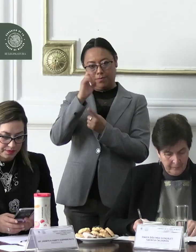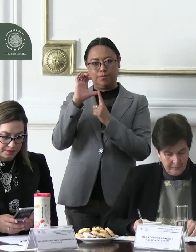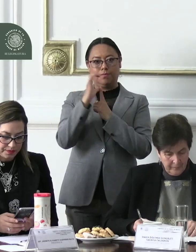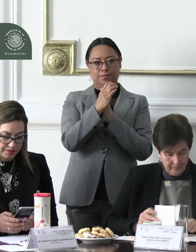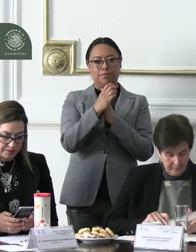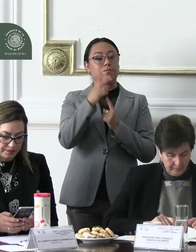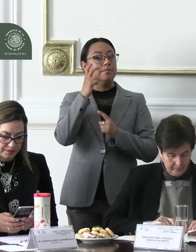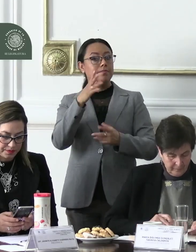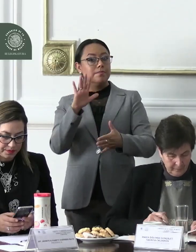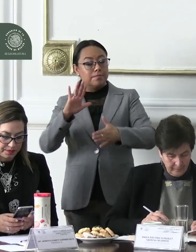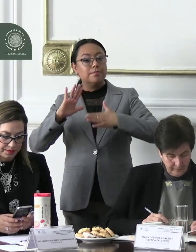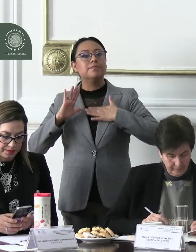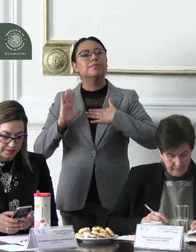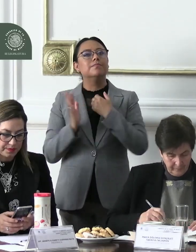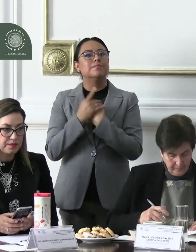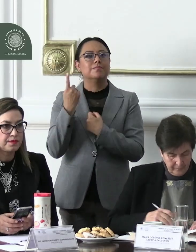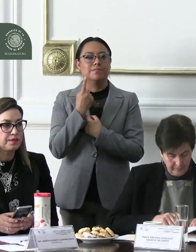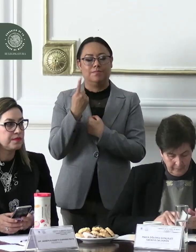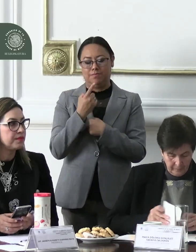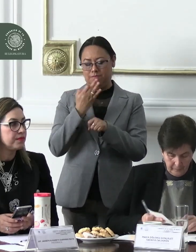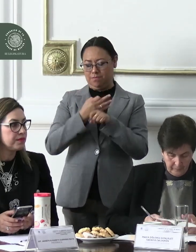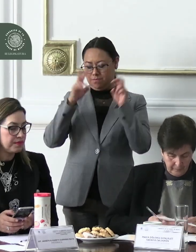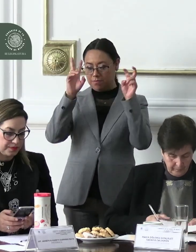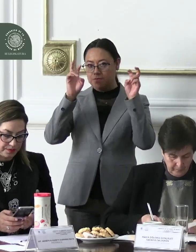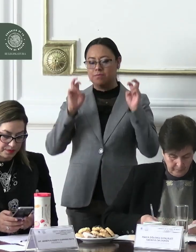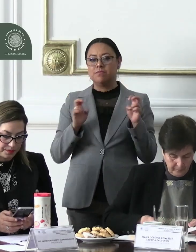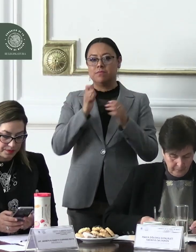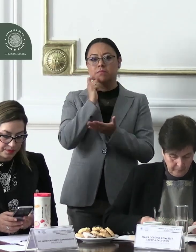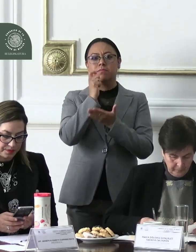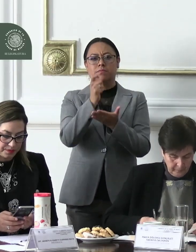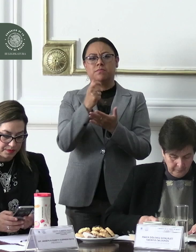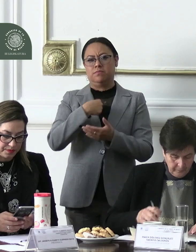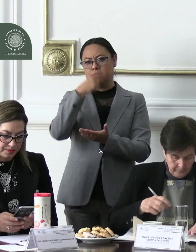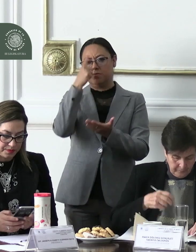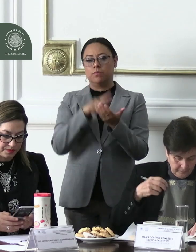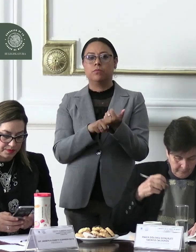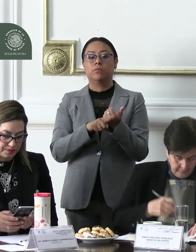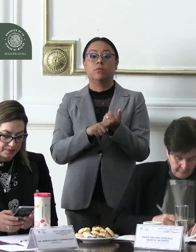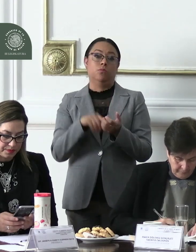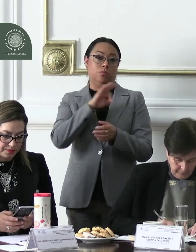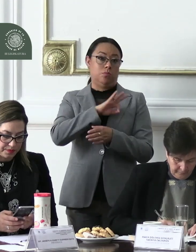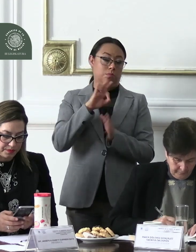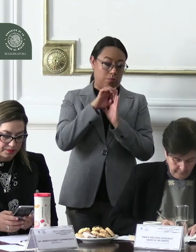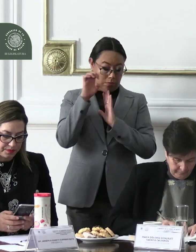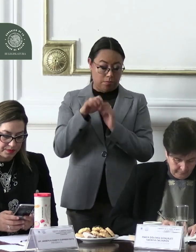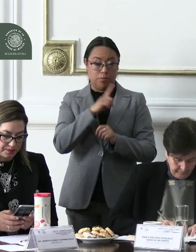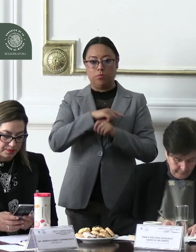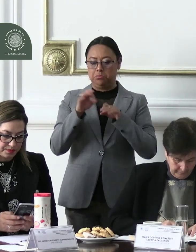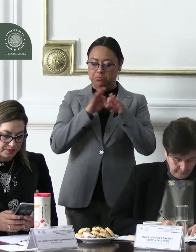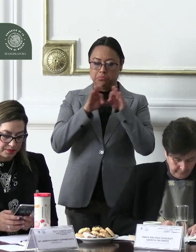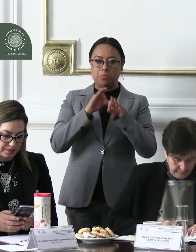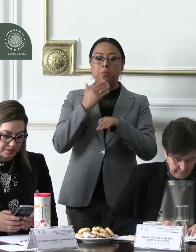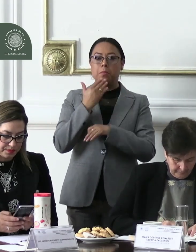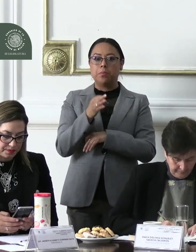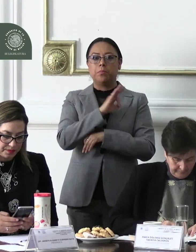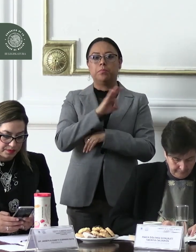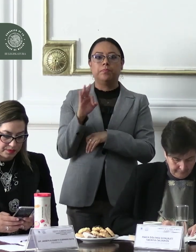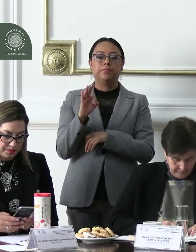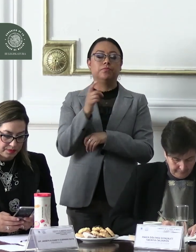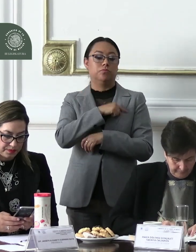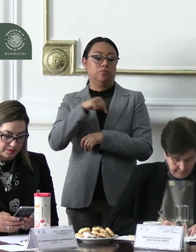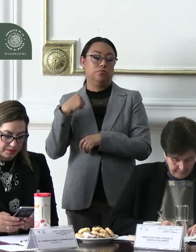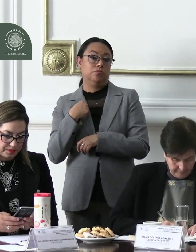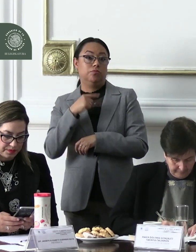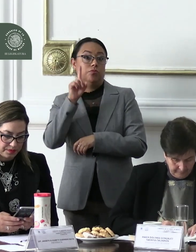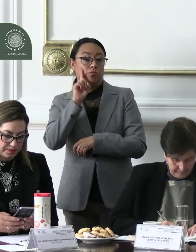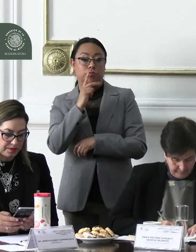el compromiso, porque en el tema de presupuesto, creo que cuando se hace un muy buen trabajo, pues los diputados no tendríamos por qué